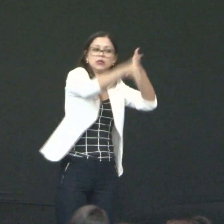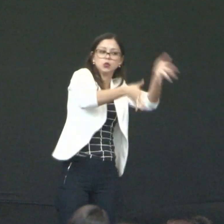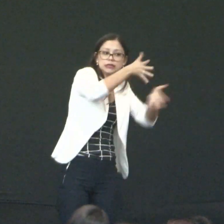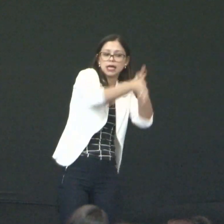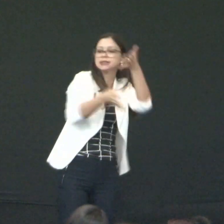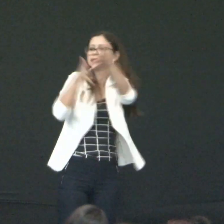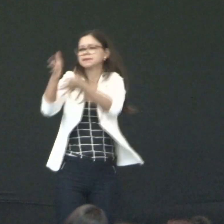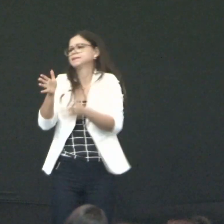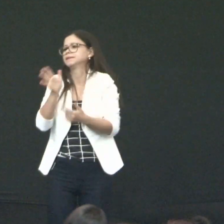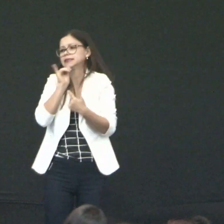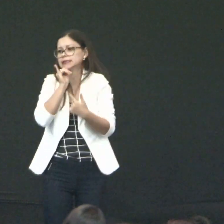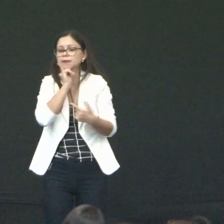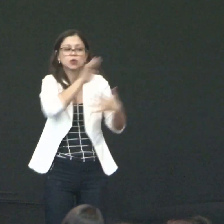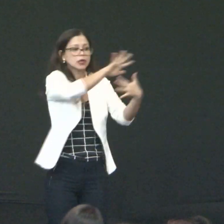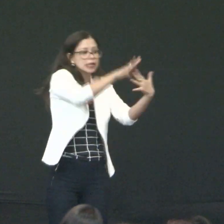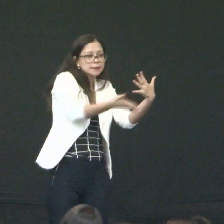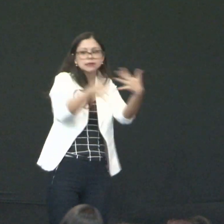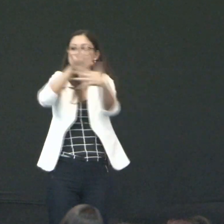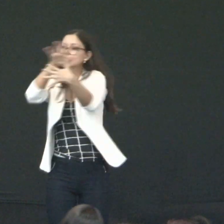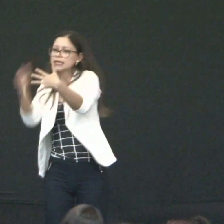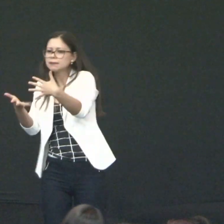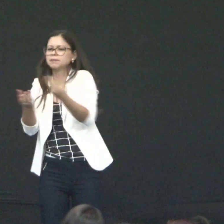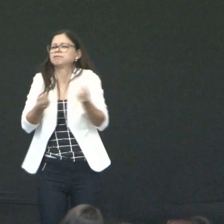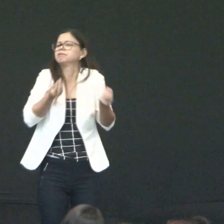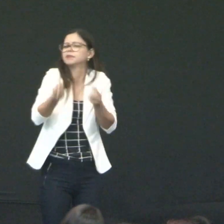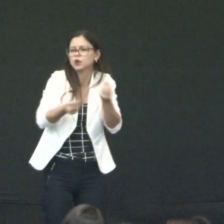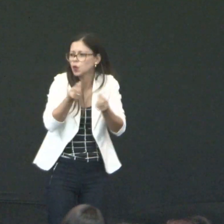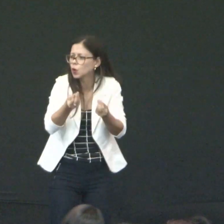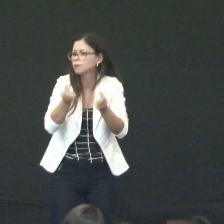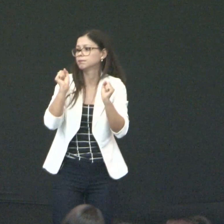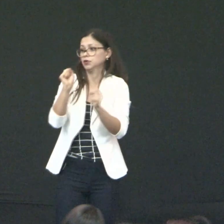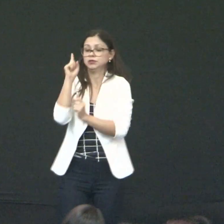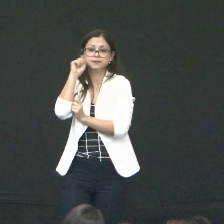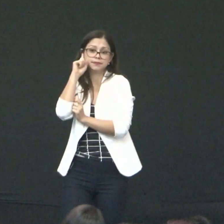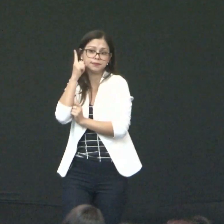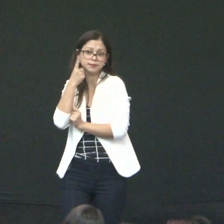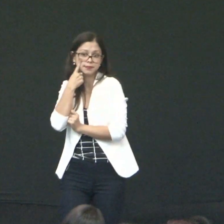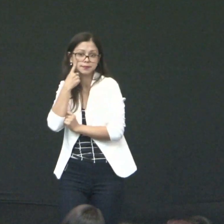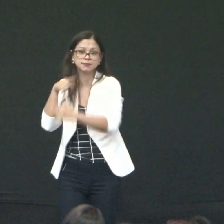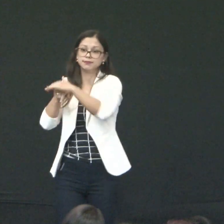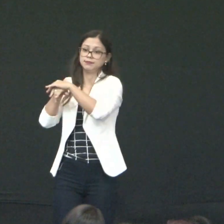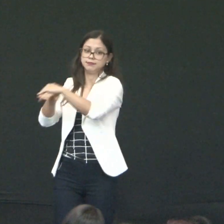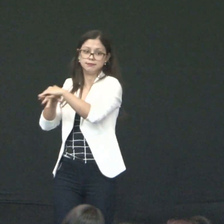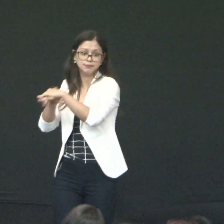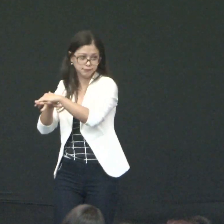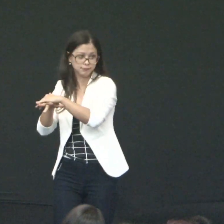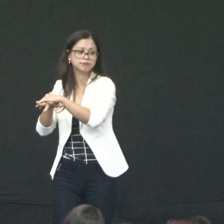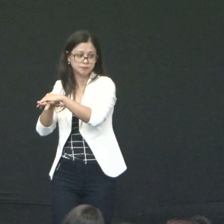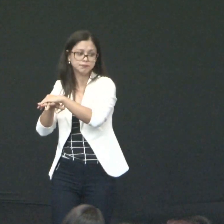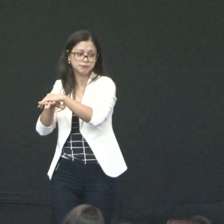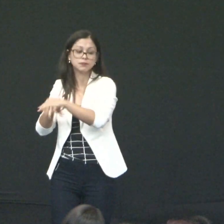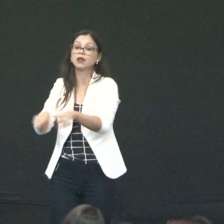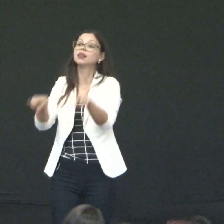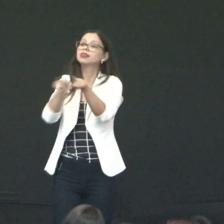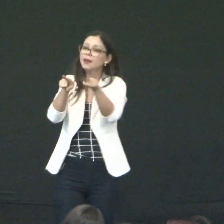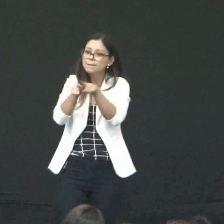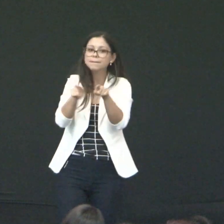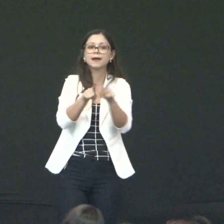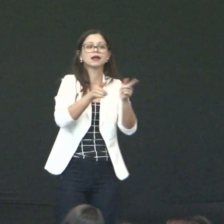que vem a ser uma tradução da mesma língua, de Libras para Libras. Mas como assim? Bem, a gente pode pensar, por exemplo, na